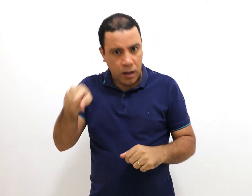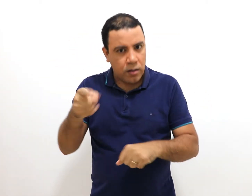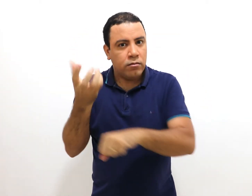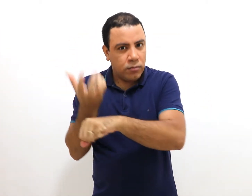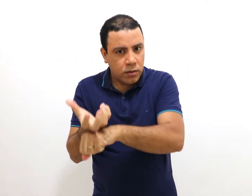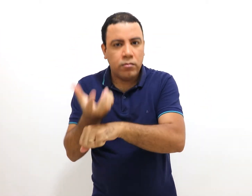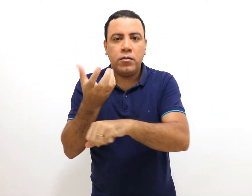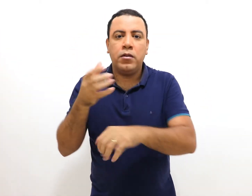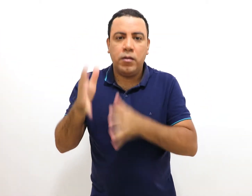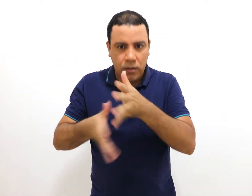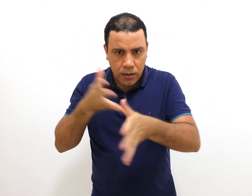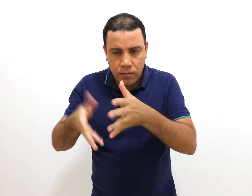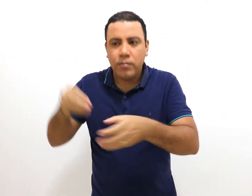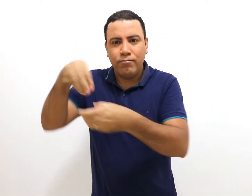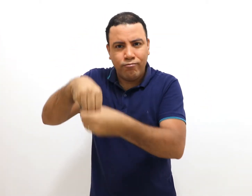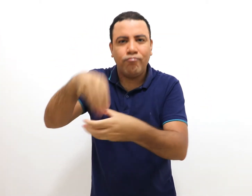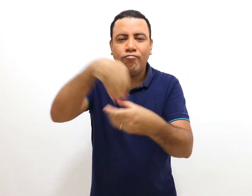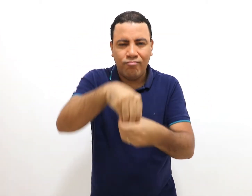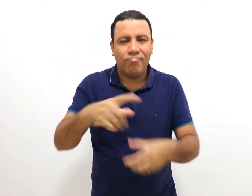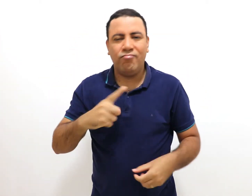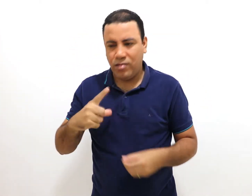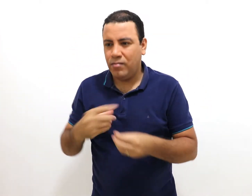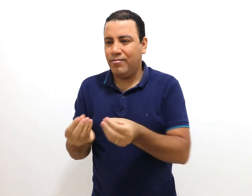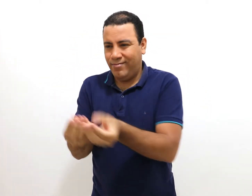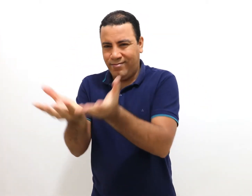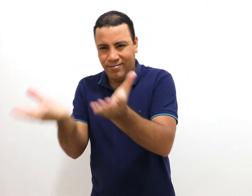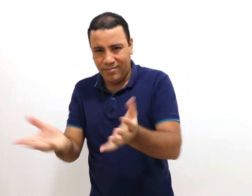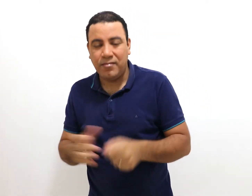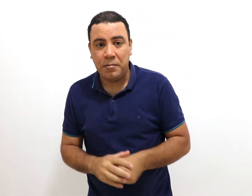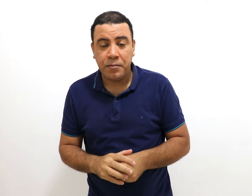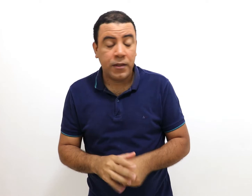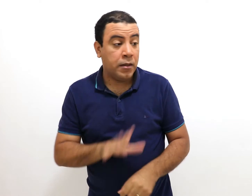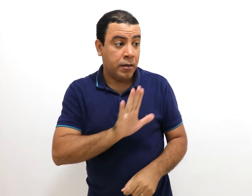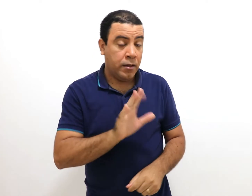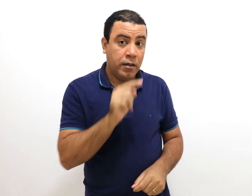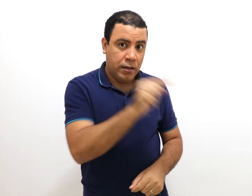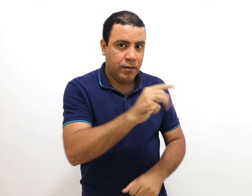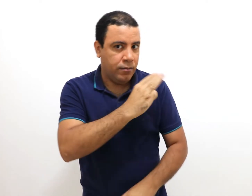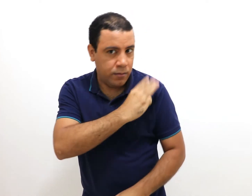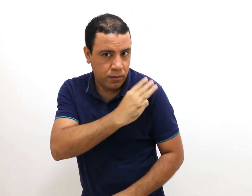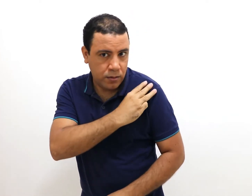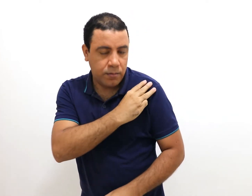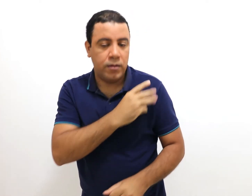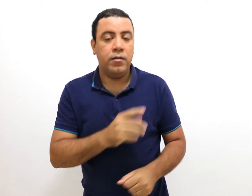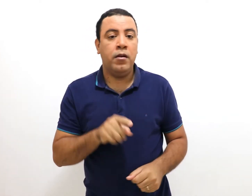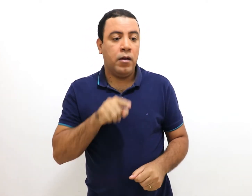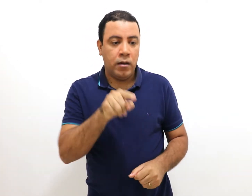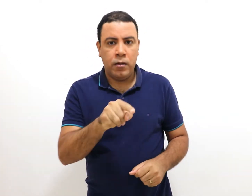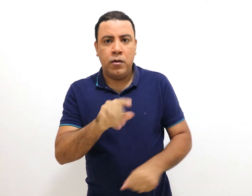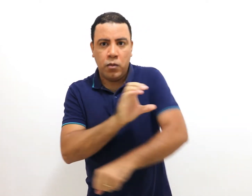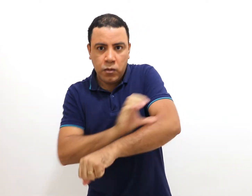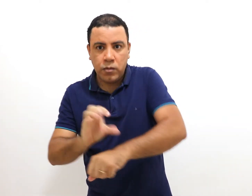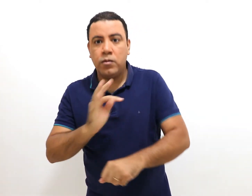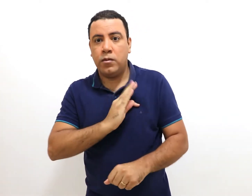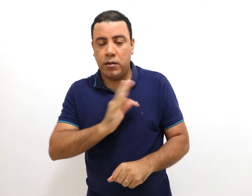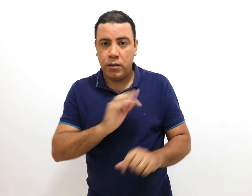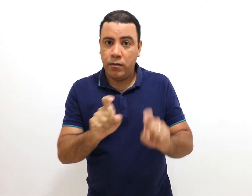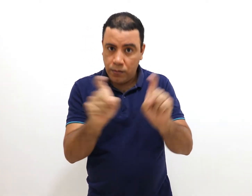nos cursos superiores, mediante o componente Libras, bem como no ensino médio e técnico